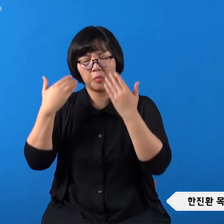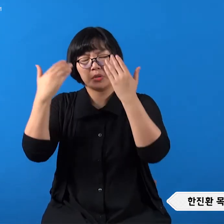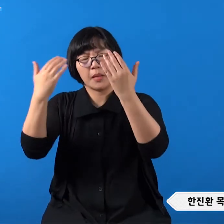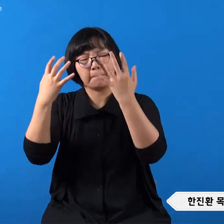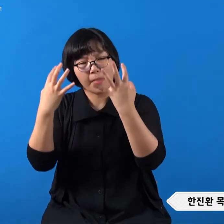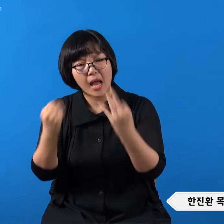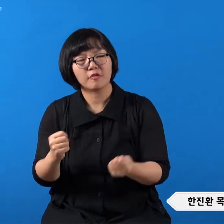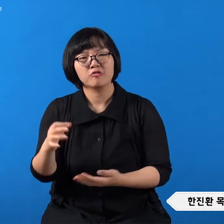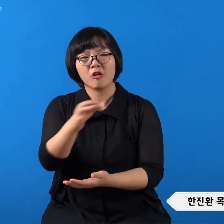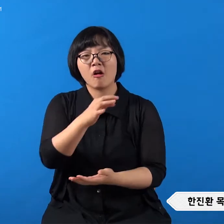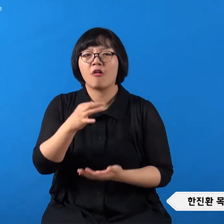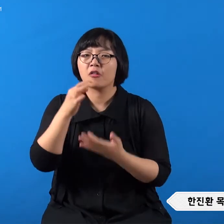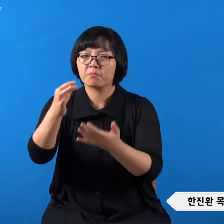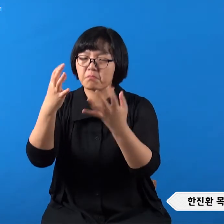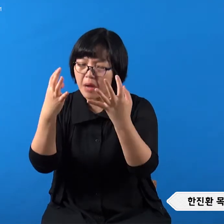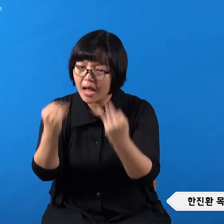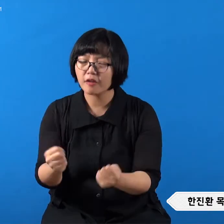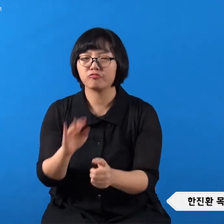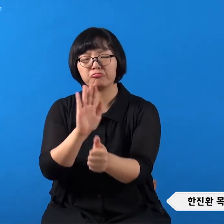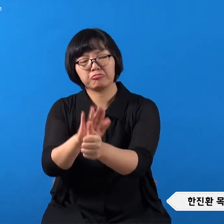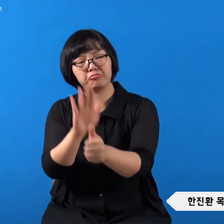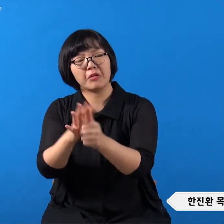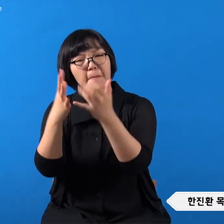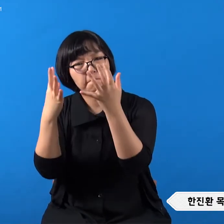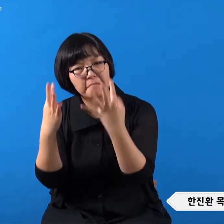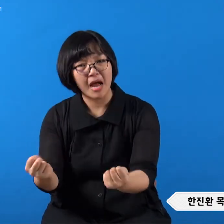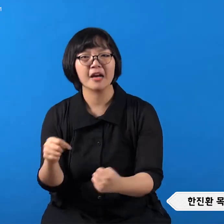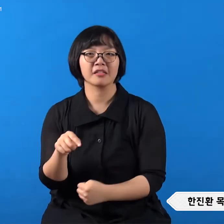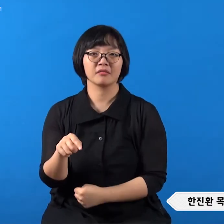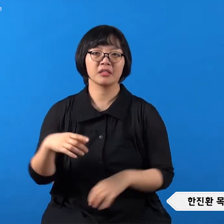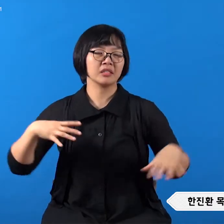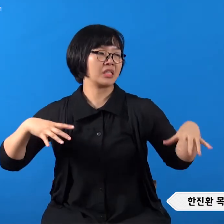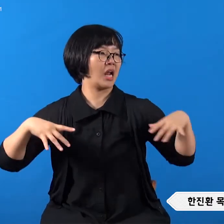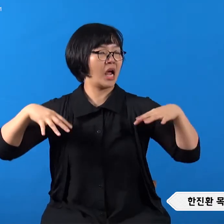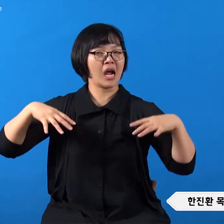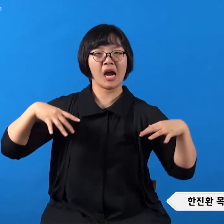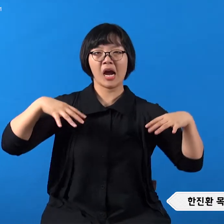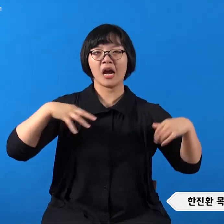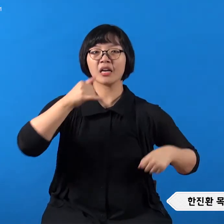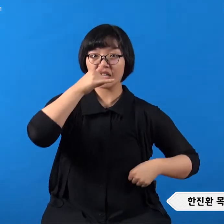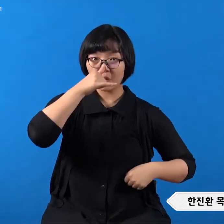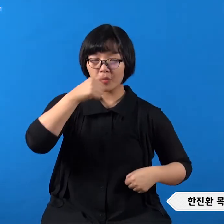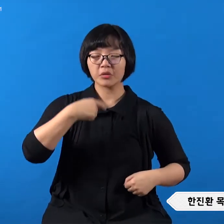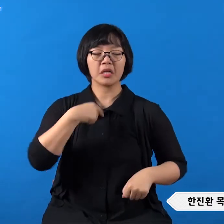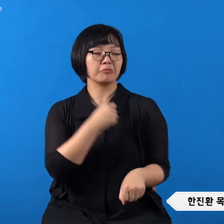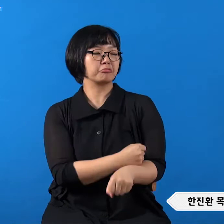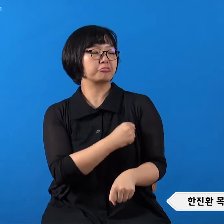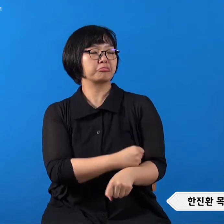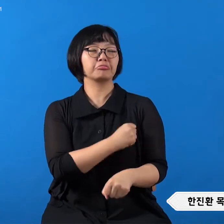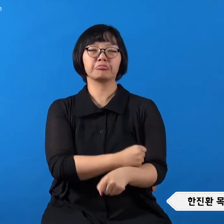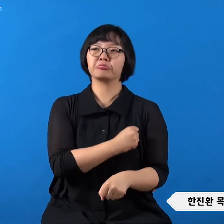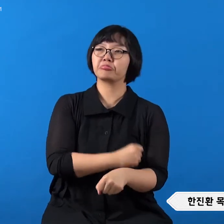많이 한 것, 그것을 자랑하고 그걸 가지고 하나님께 나아가려는 사람들이 있습니다.